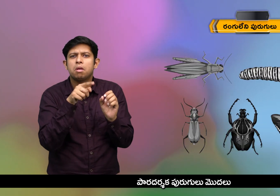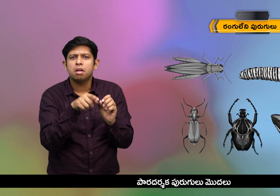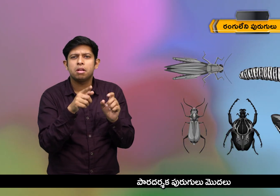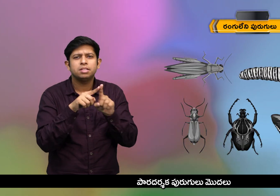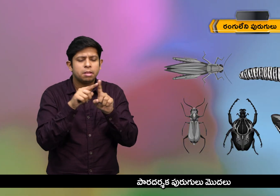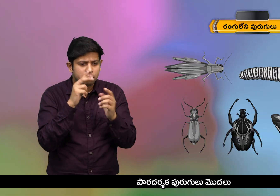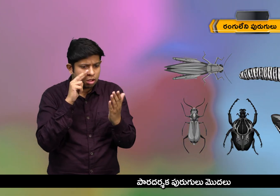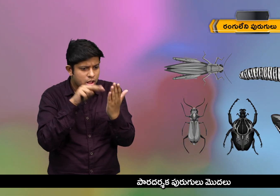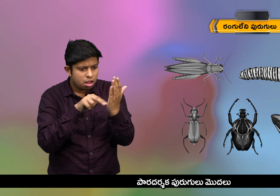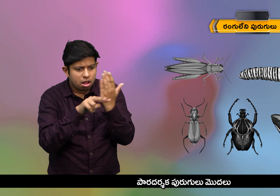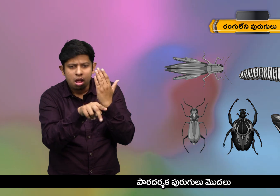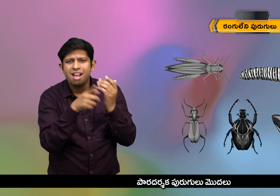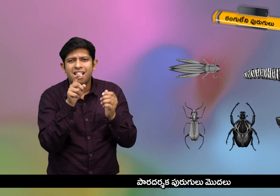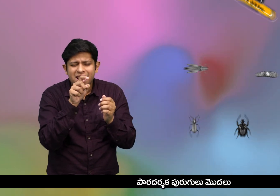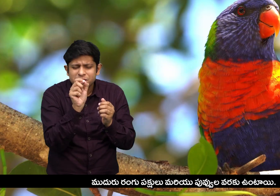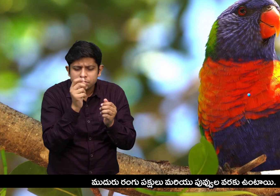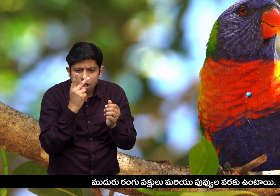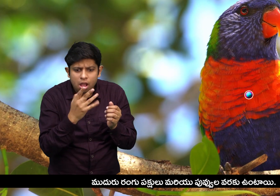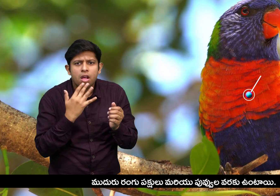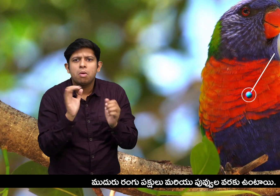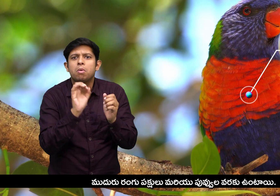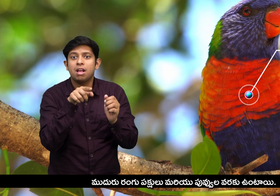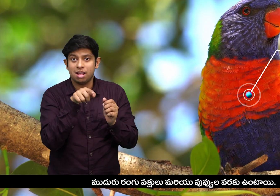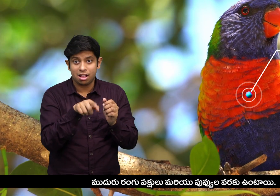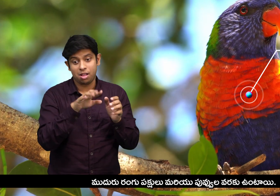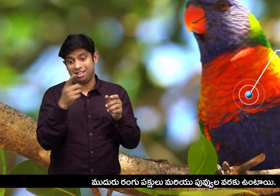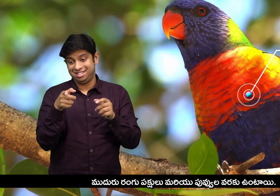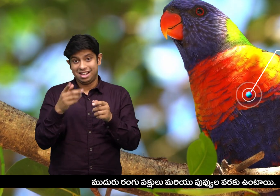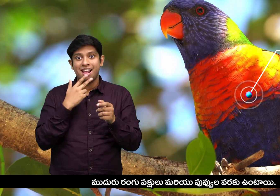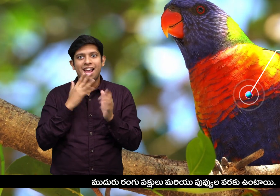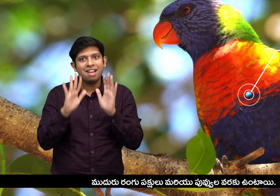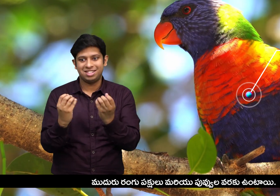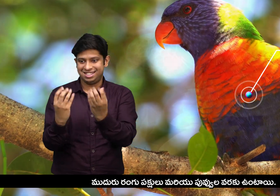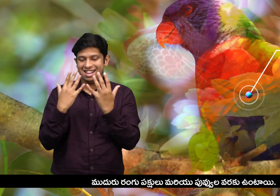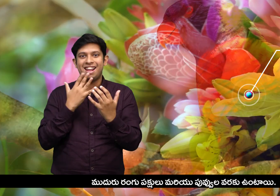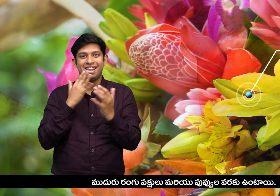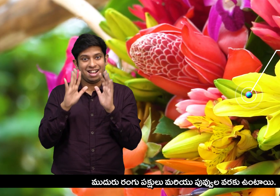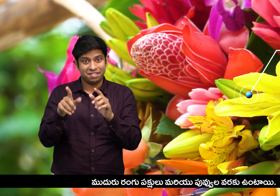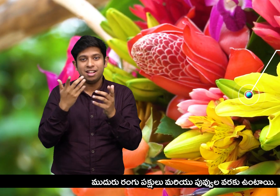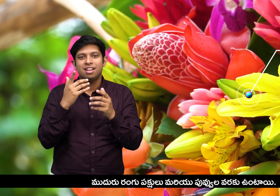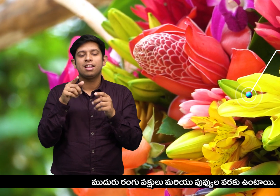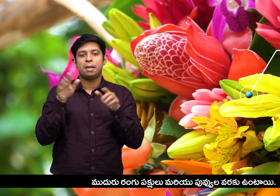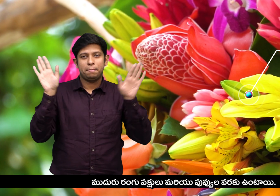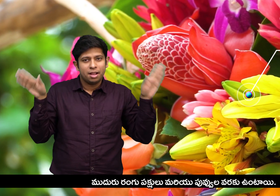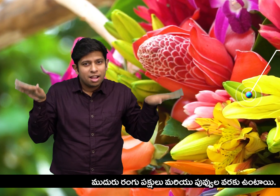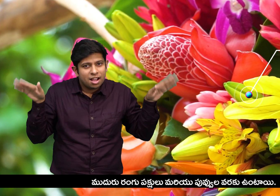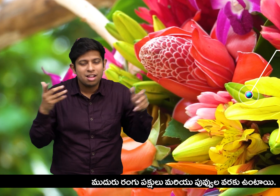పారదర్శక పురుగులు మొదలు ముదురు రంగు పక్షులు మరియు పువ్వుల వరకు ఉంటాయి.